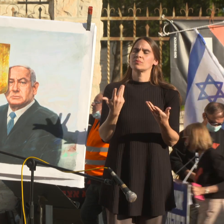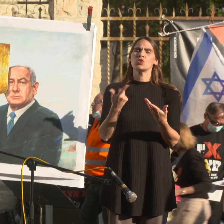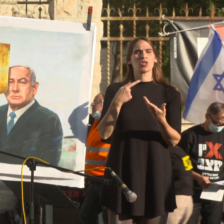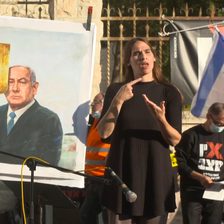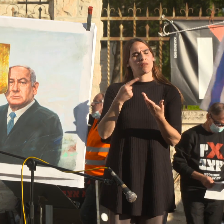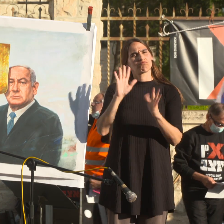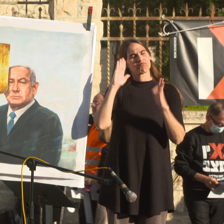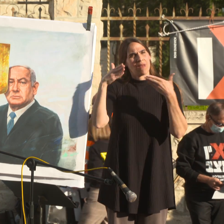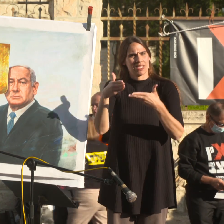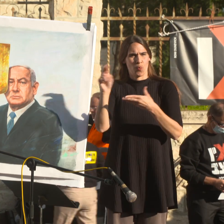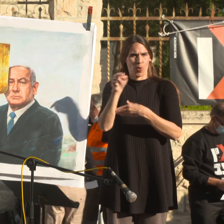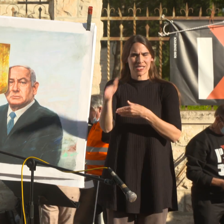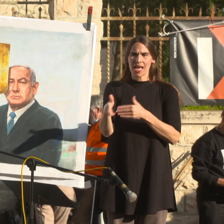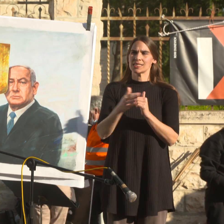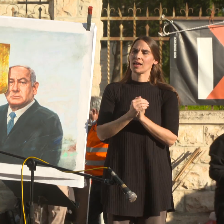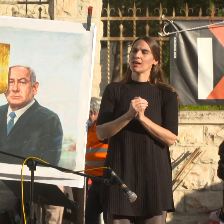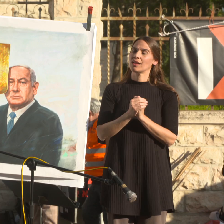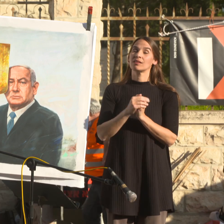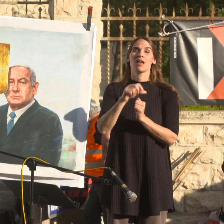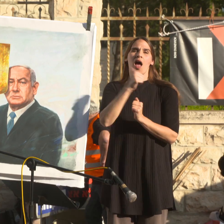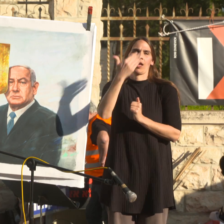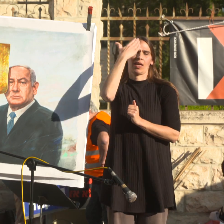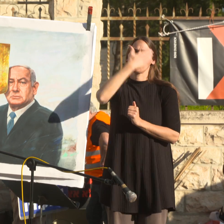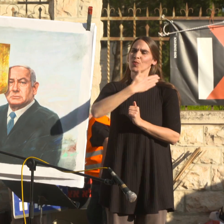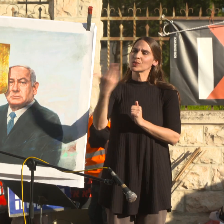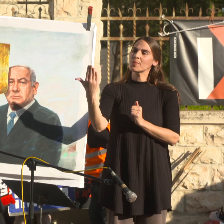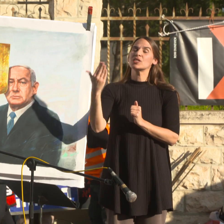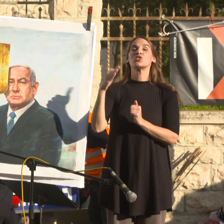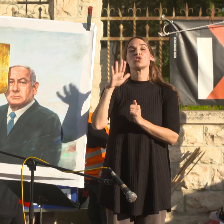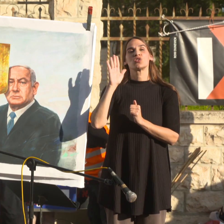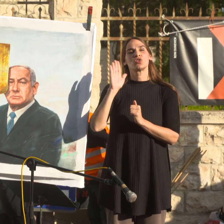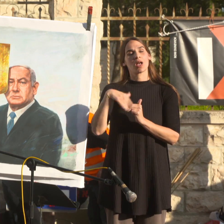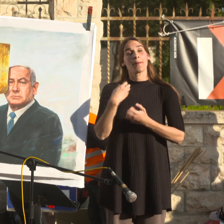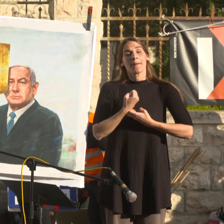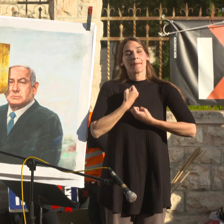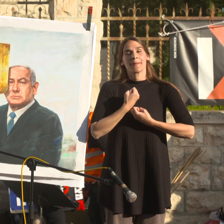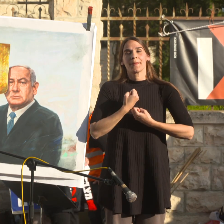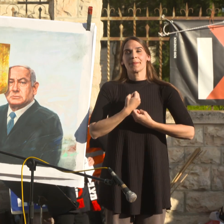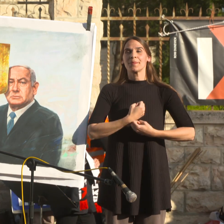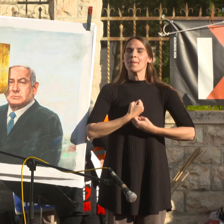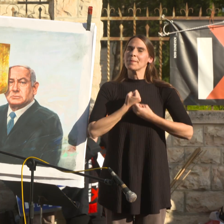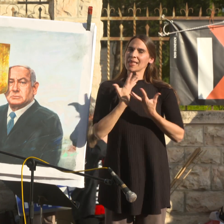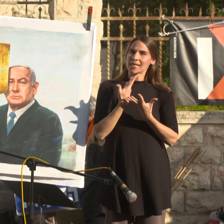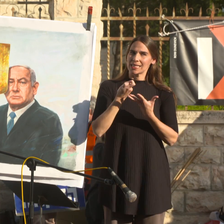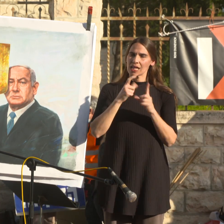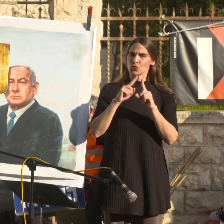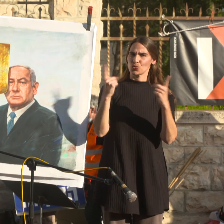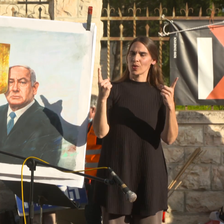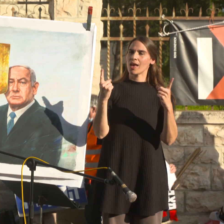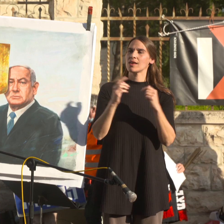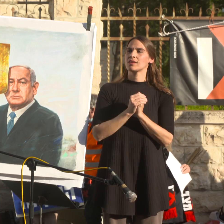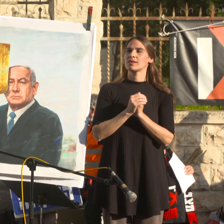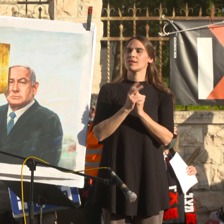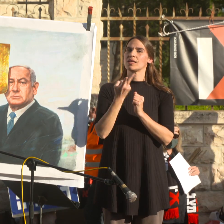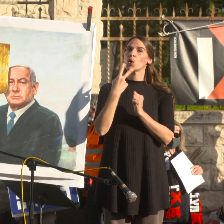שנגעו בנושא הזה, אולי הגדולה מכולם שגם נתנה ביטוי טיפה שונה, הרבה